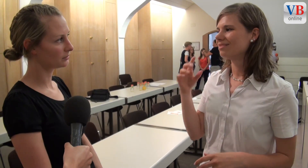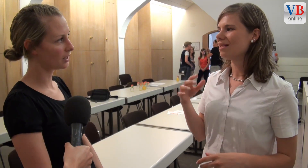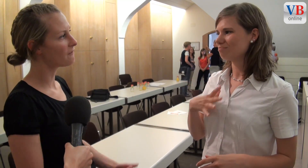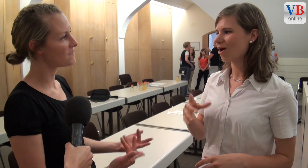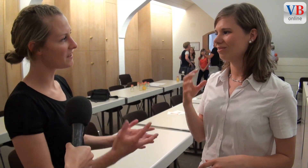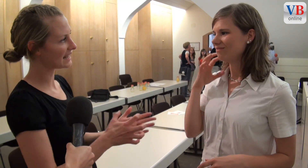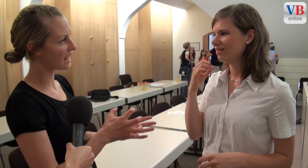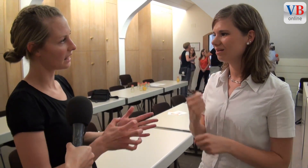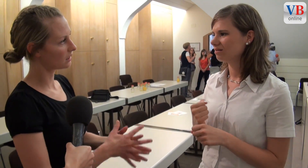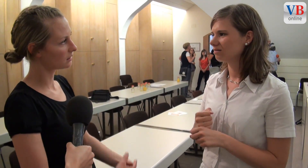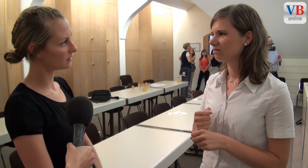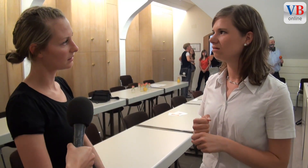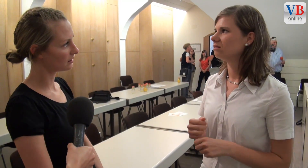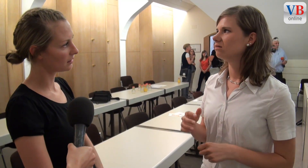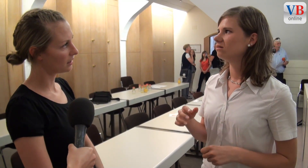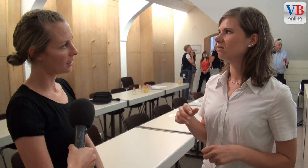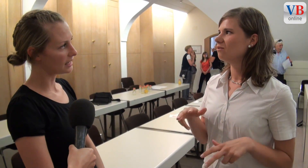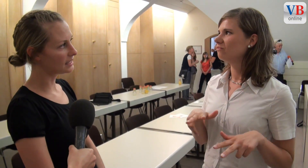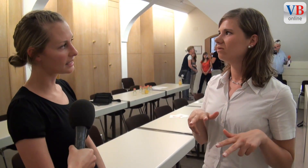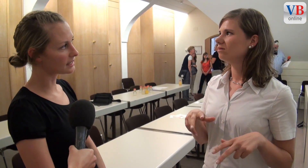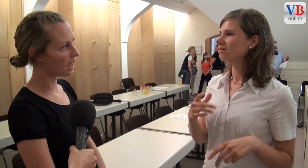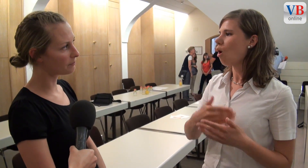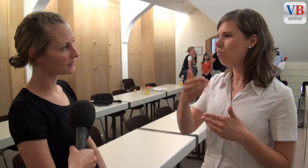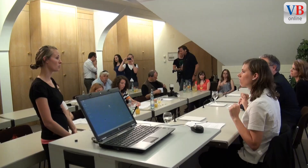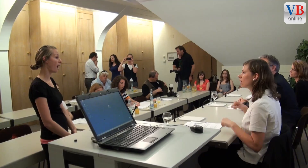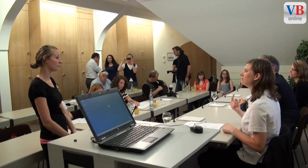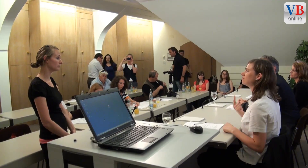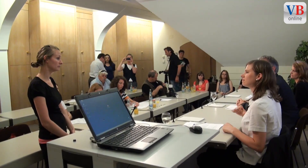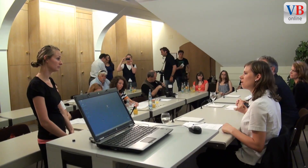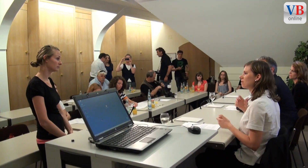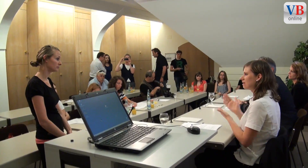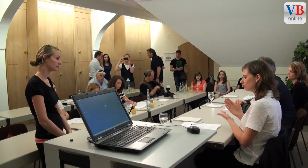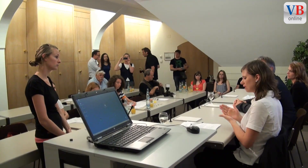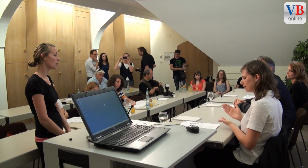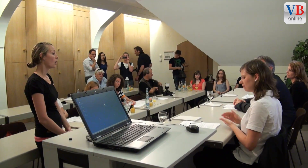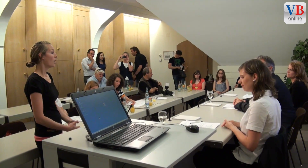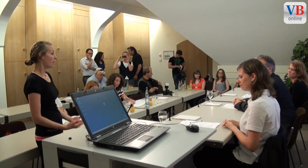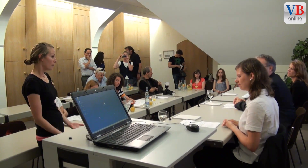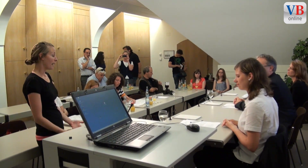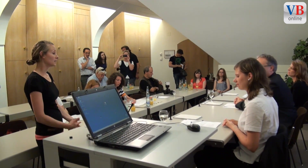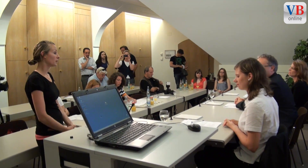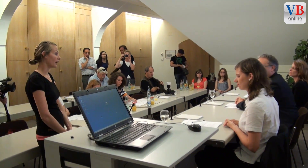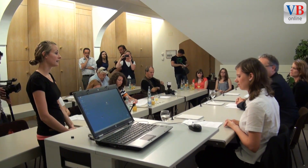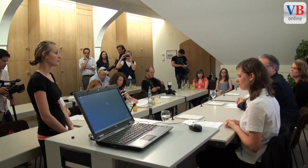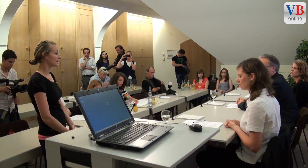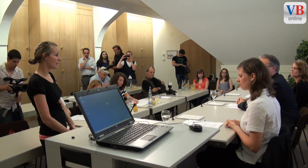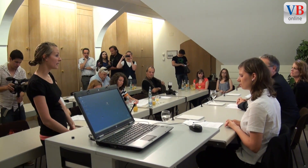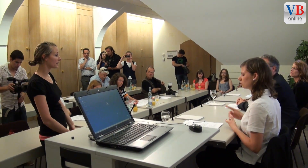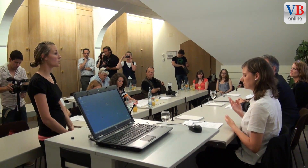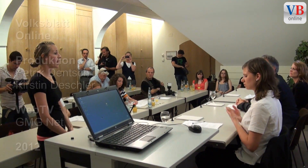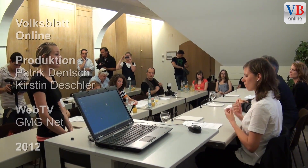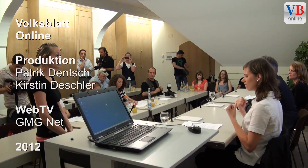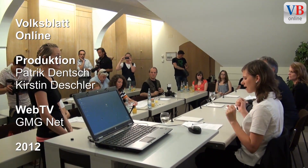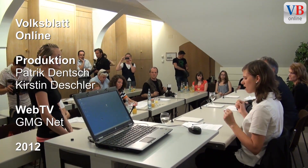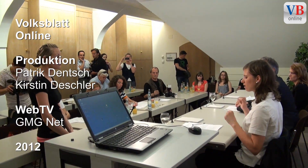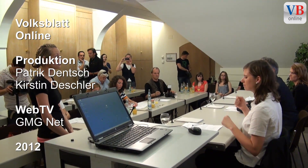insgesamt sind es 144 Seiten oder